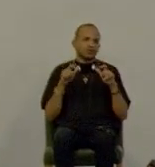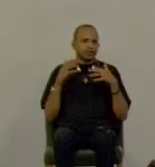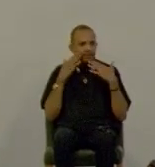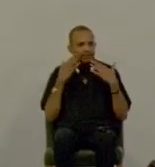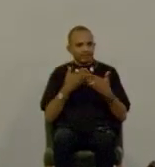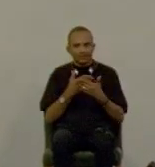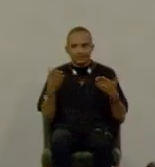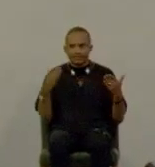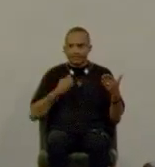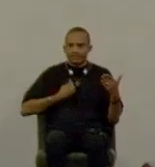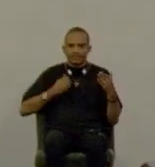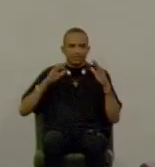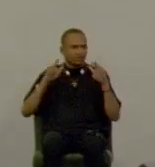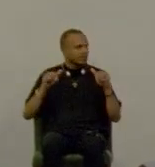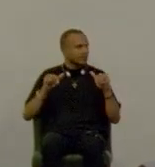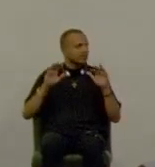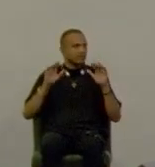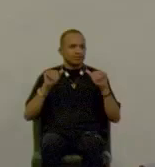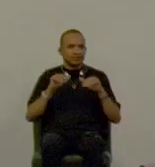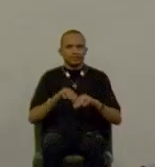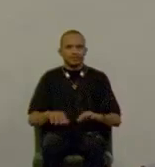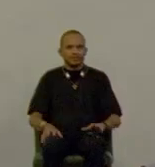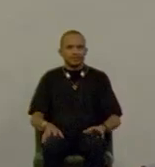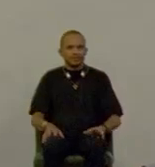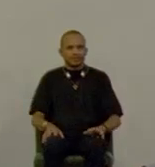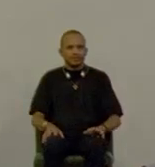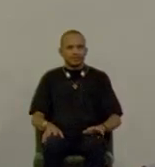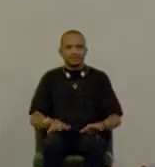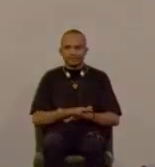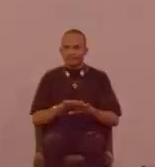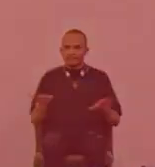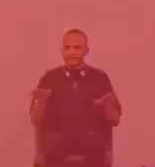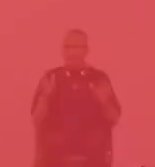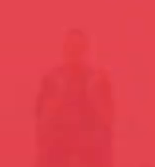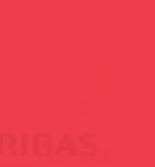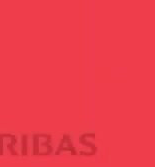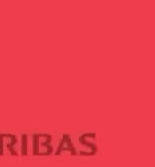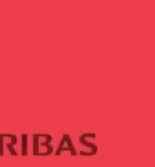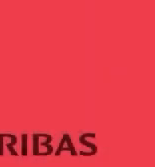obrigada a presença de todos também. Seguimos. Boa noite.